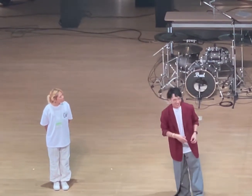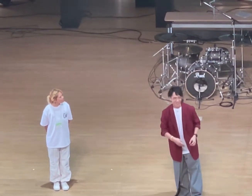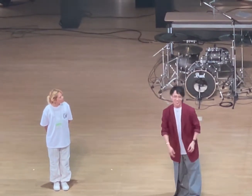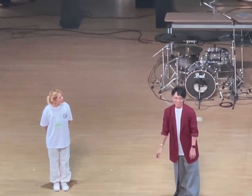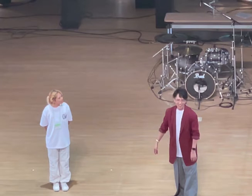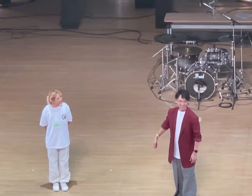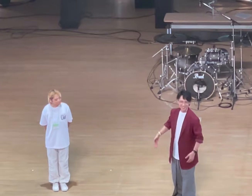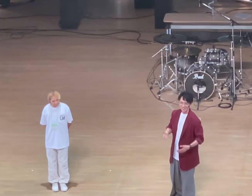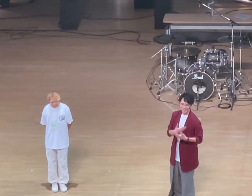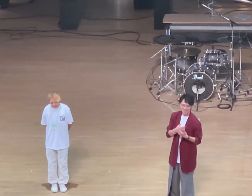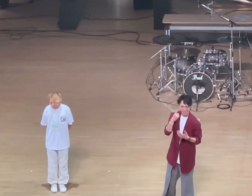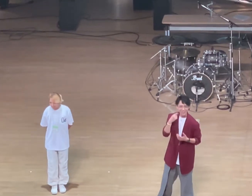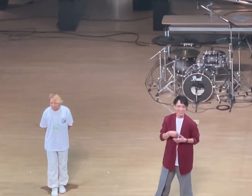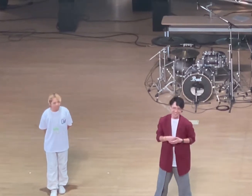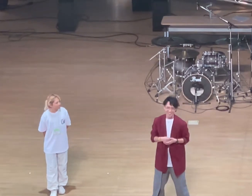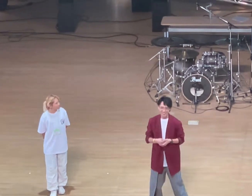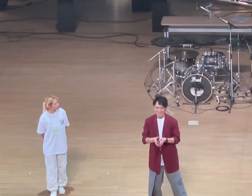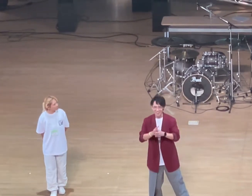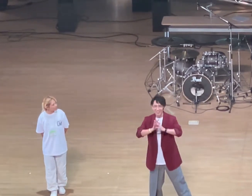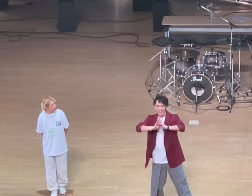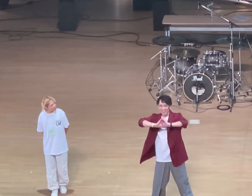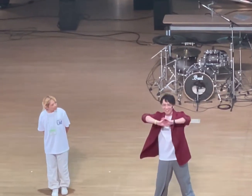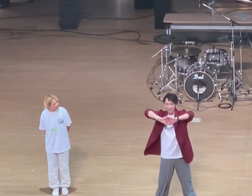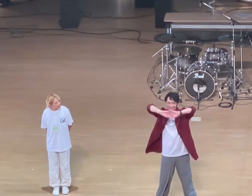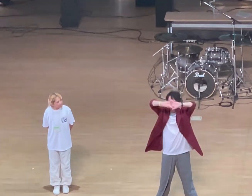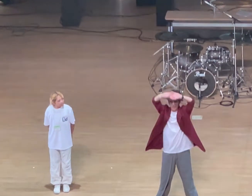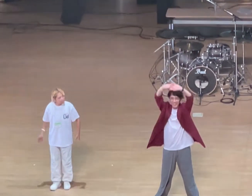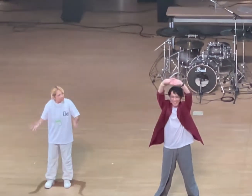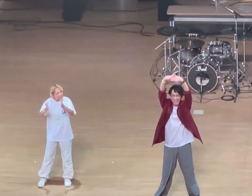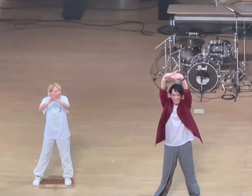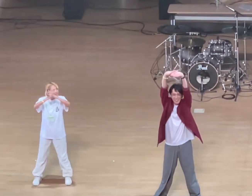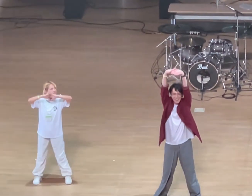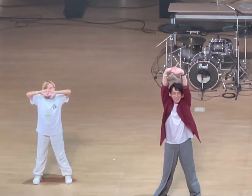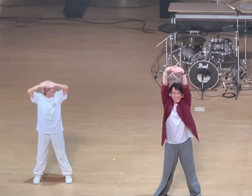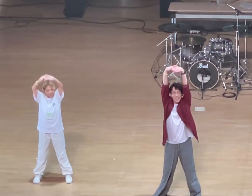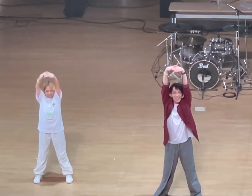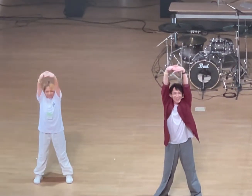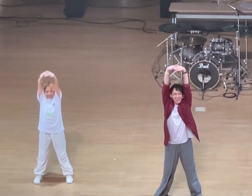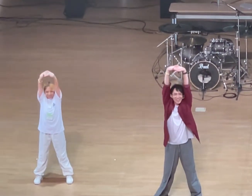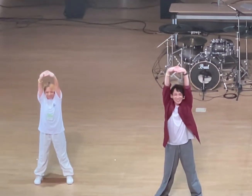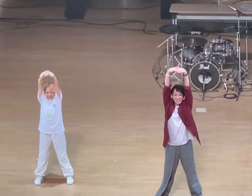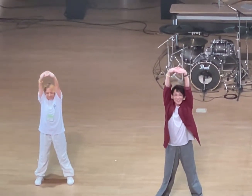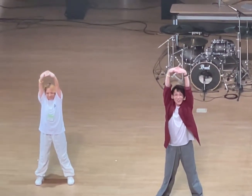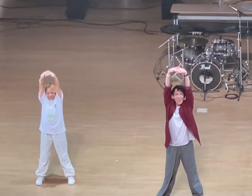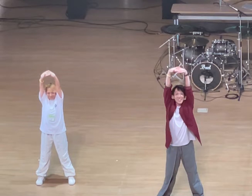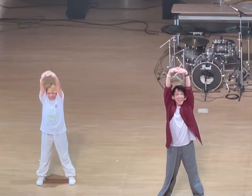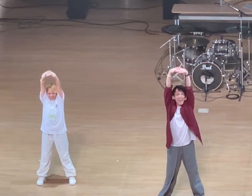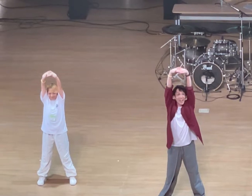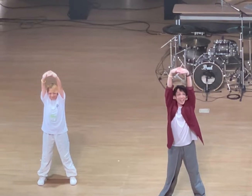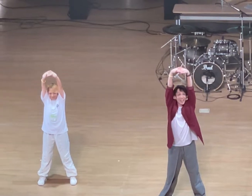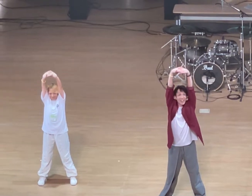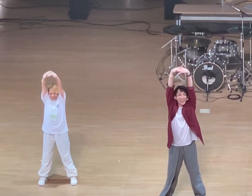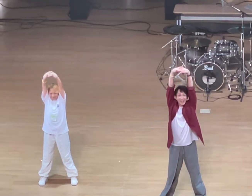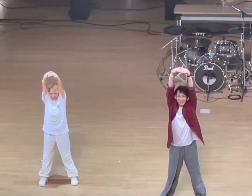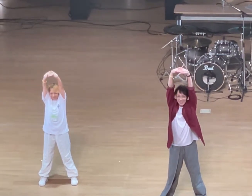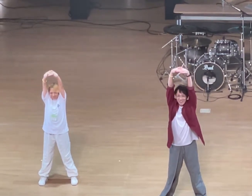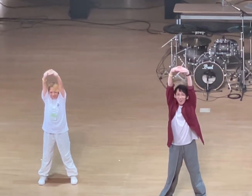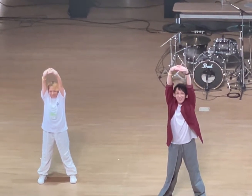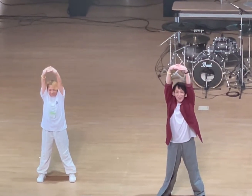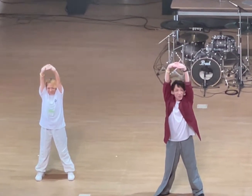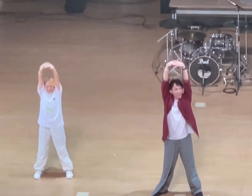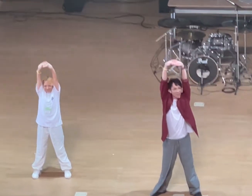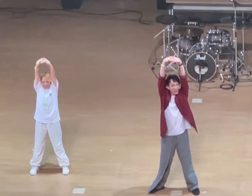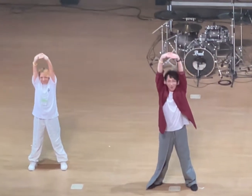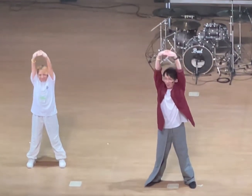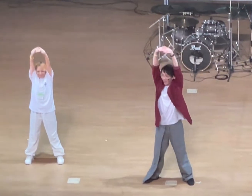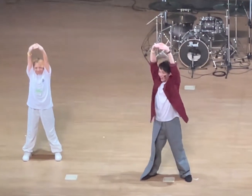さ、皆さん緊張してると思うからさ、ちょっと体ぐーっと伸ばしてさ、ほぐそうや。すごいね、すご